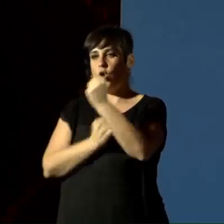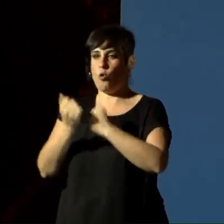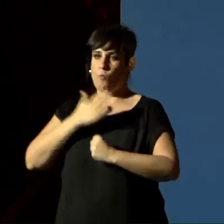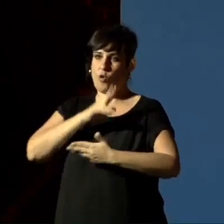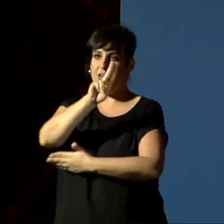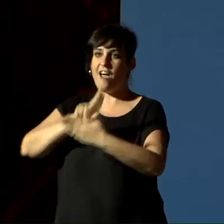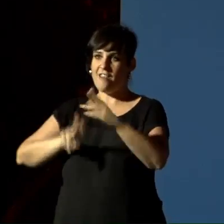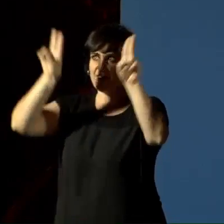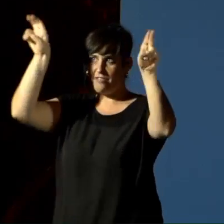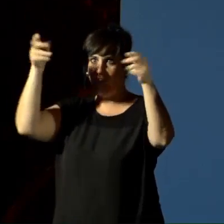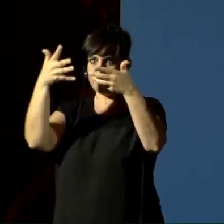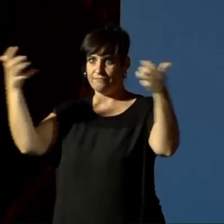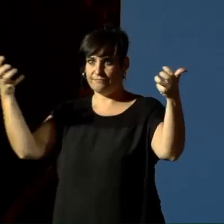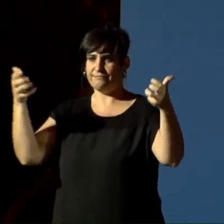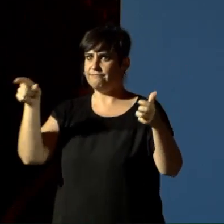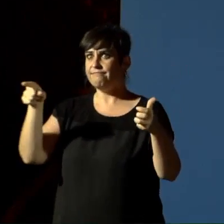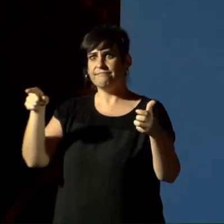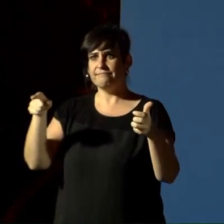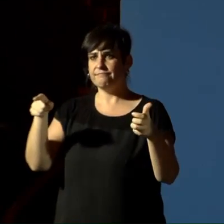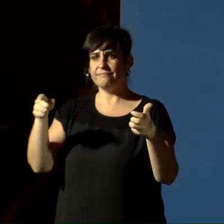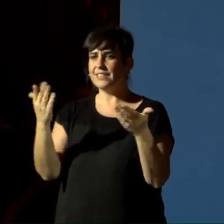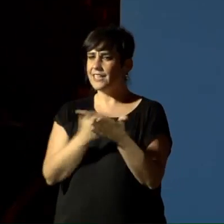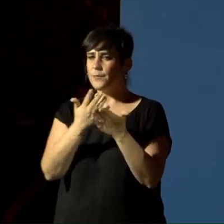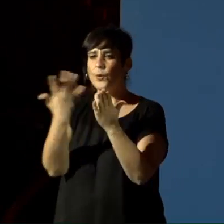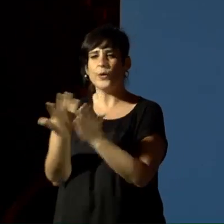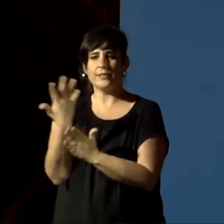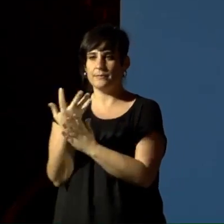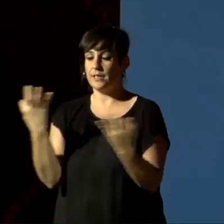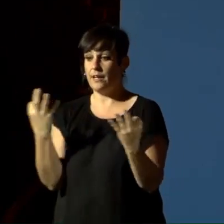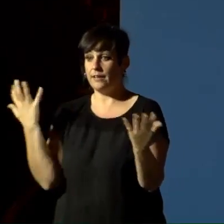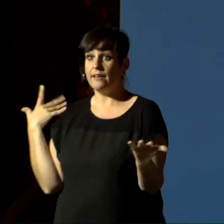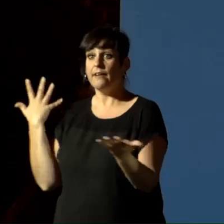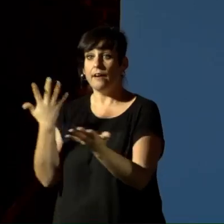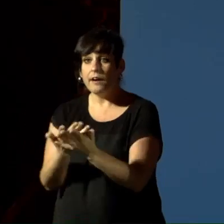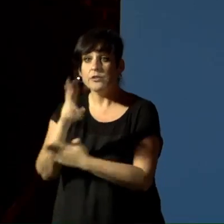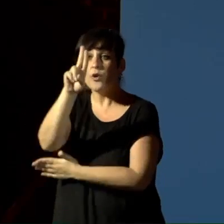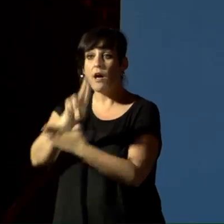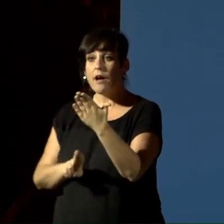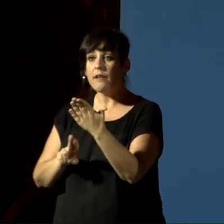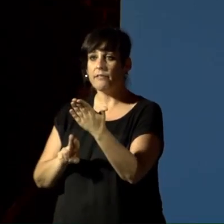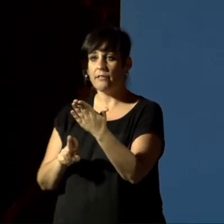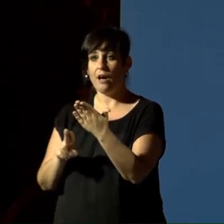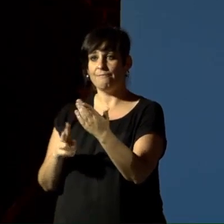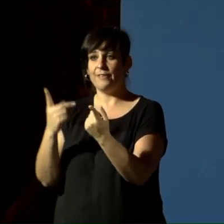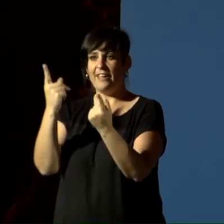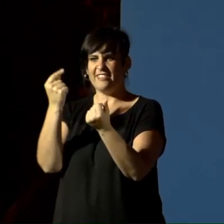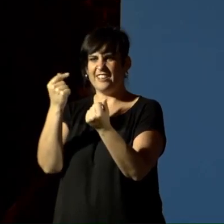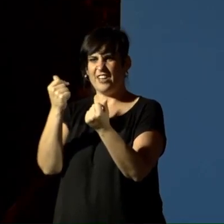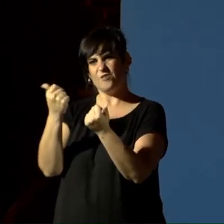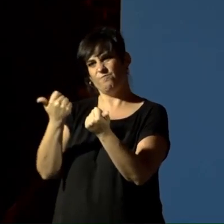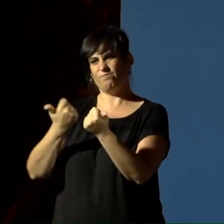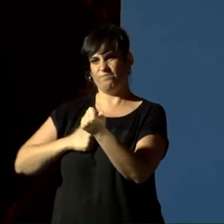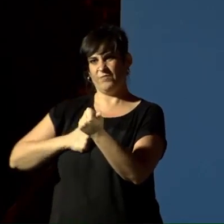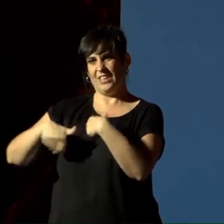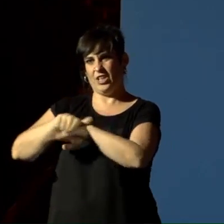un libro que explica a malversación histórica que transformou o noso país nunha sociedade